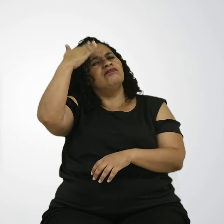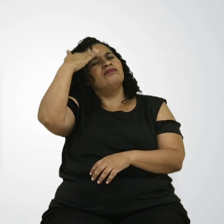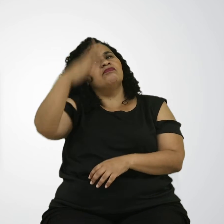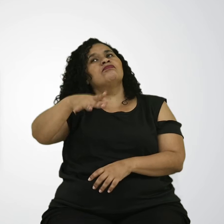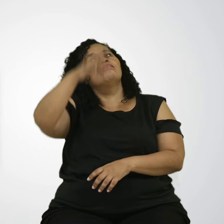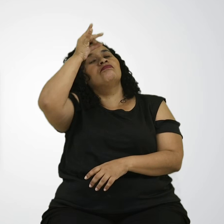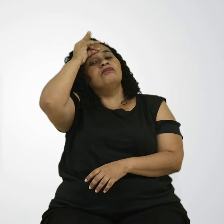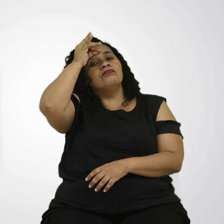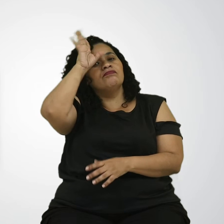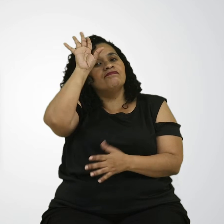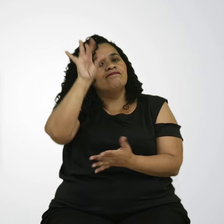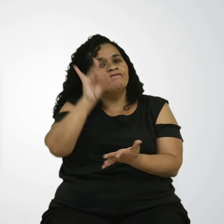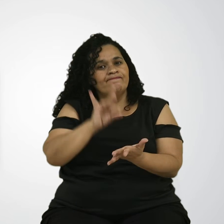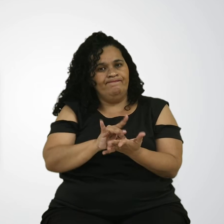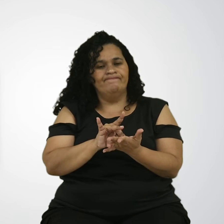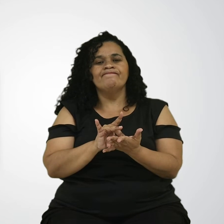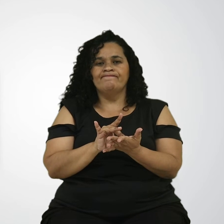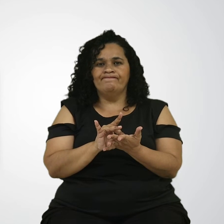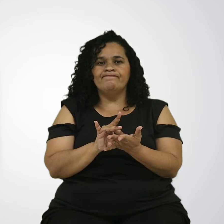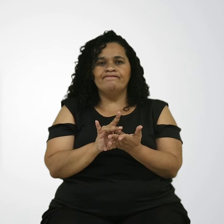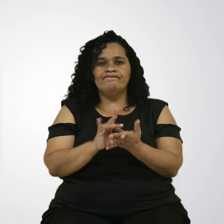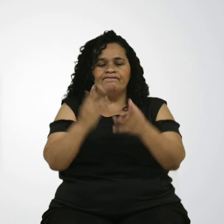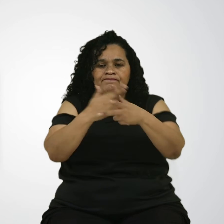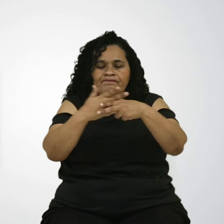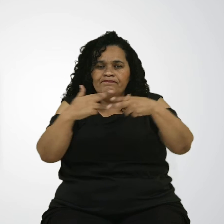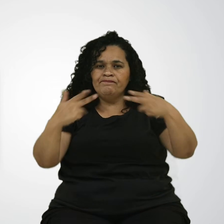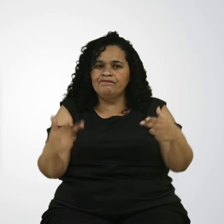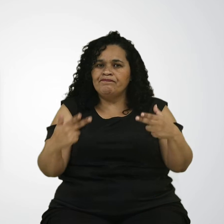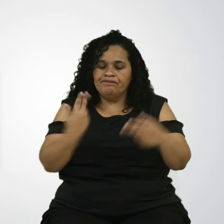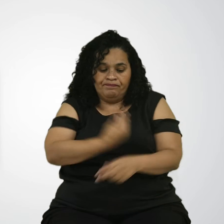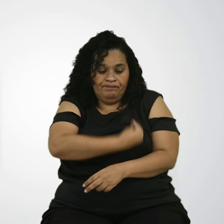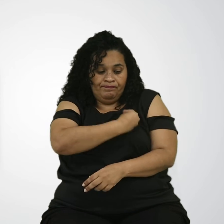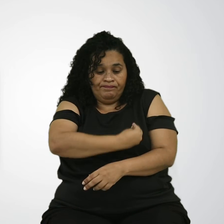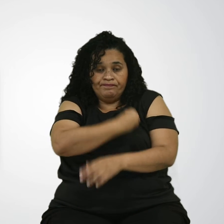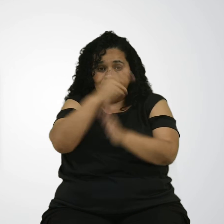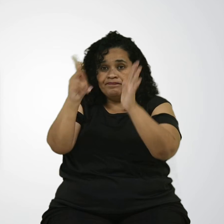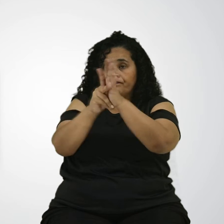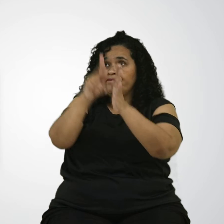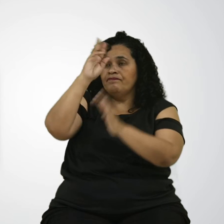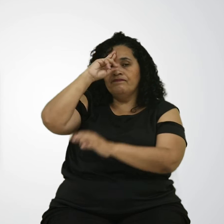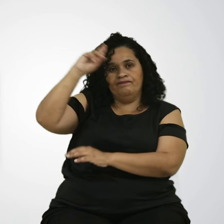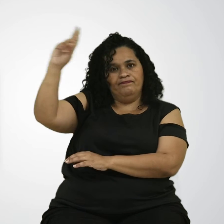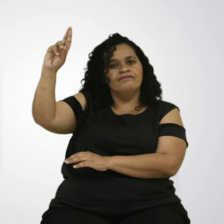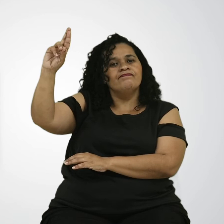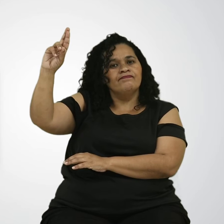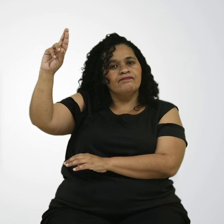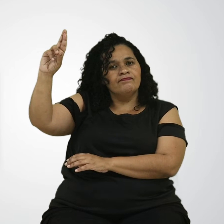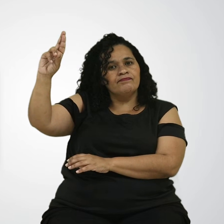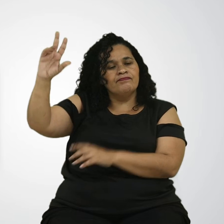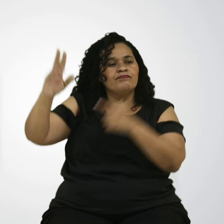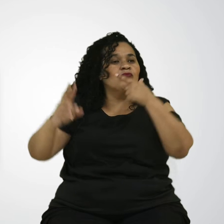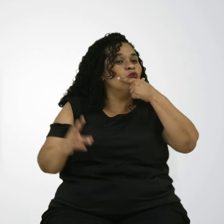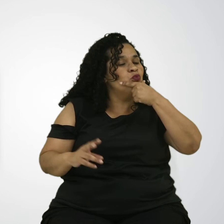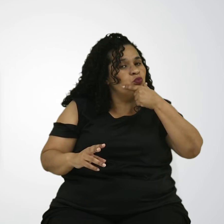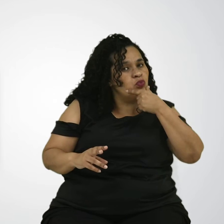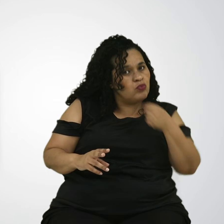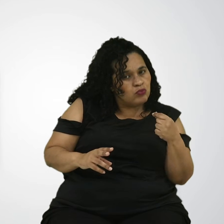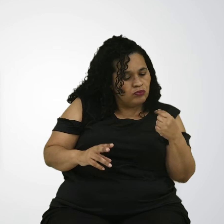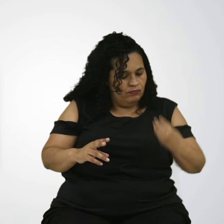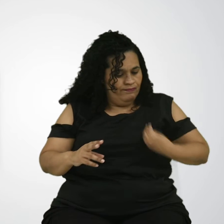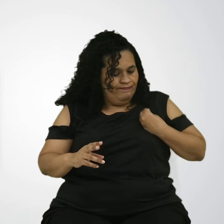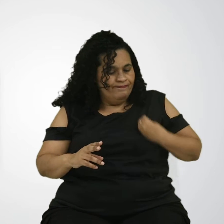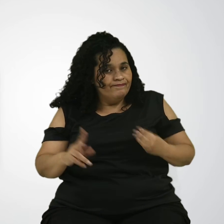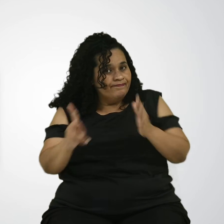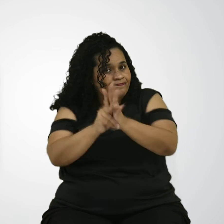estamos falando aqui daquilo que se trata de quem está no Senhor. Então, isso aqui é uma mulher de Deus e um homem de Deus, né? Exatamente, isso é um lar